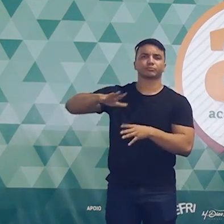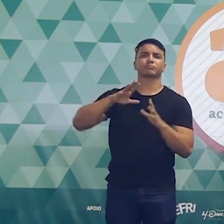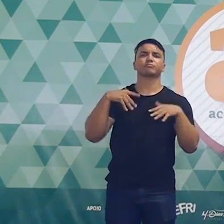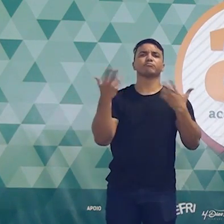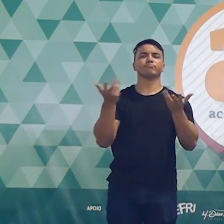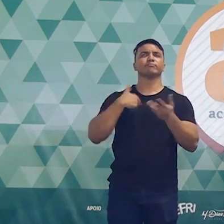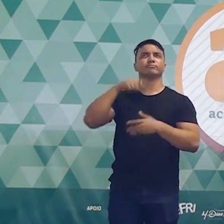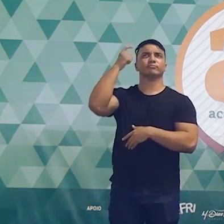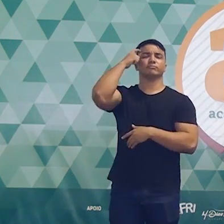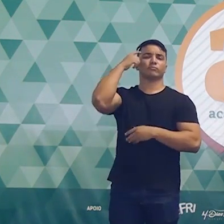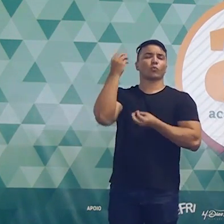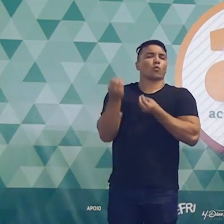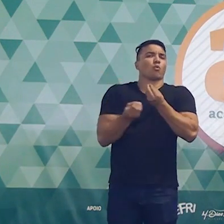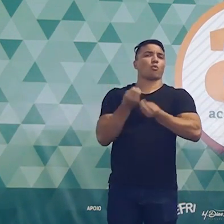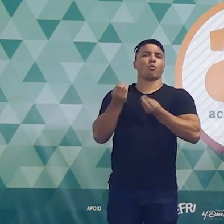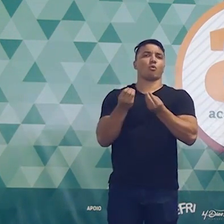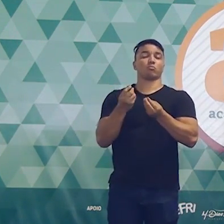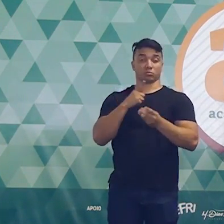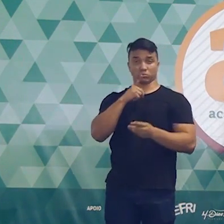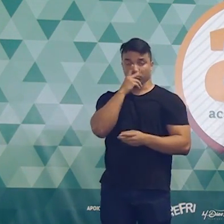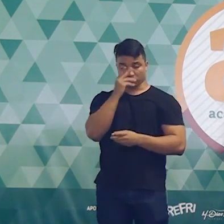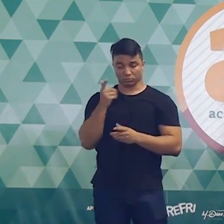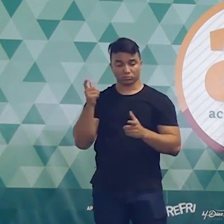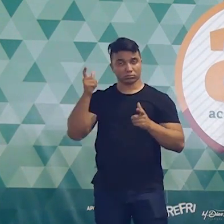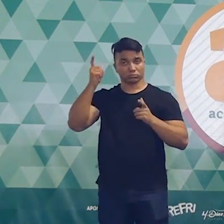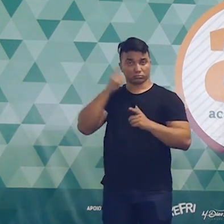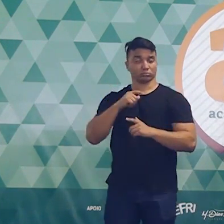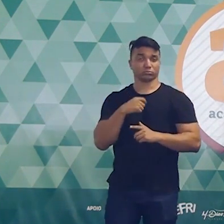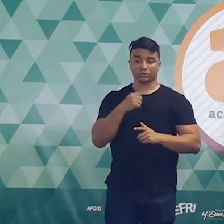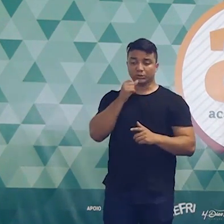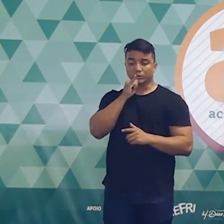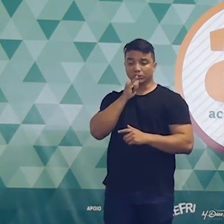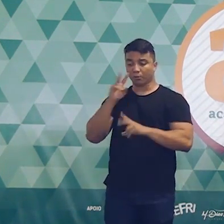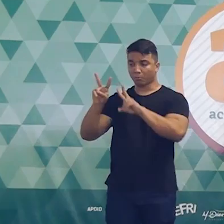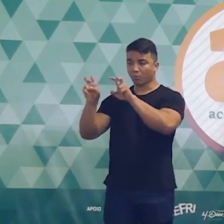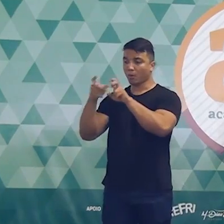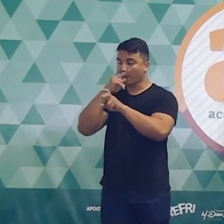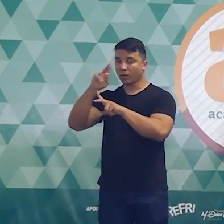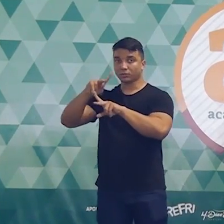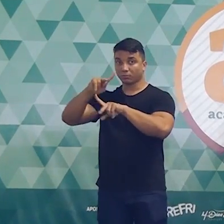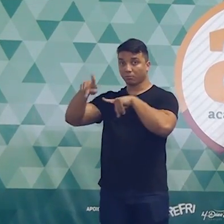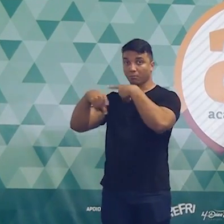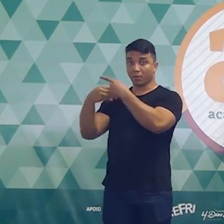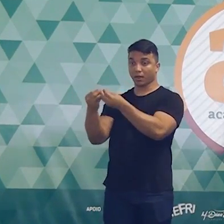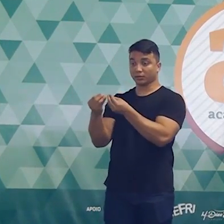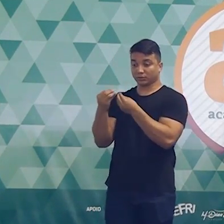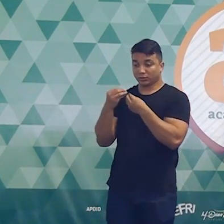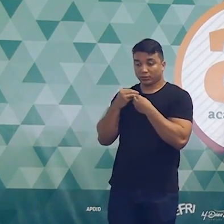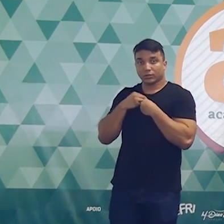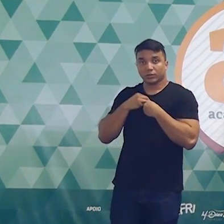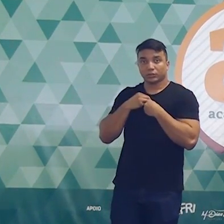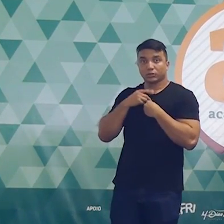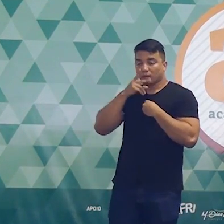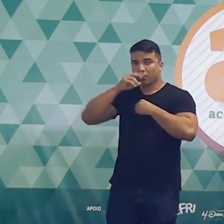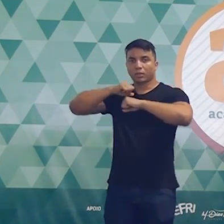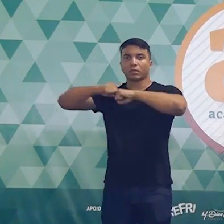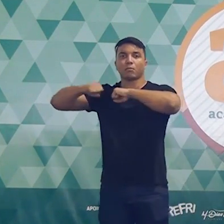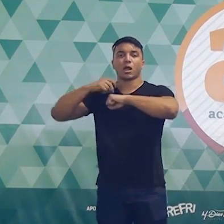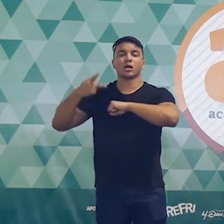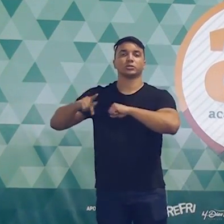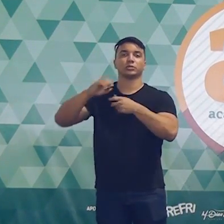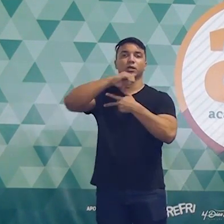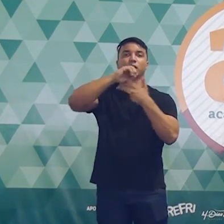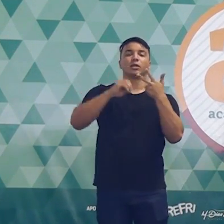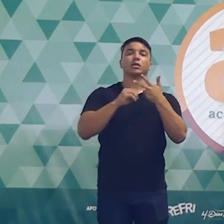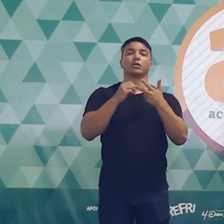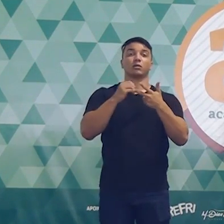raciocínio que eu tenho que ter? Não teriam colocado esse tema, não teriam presenteado essa discussão com o tema no